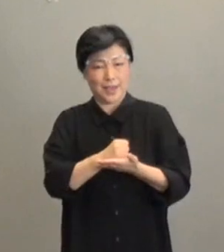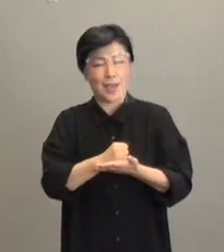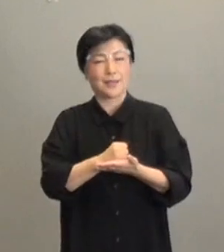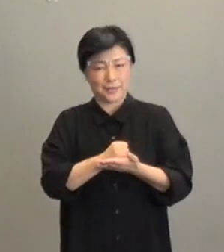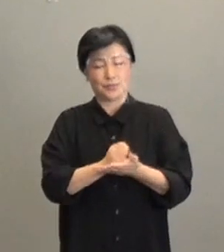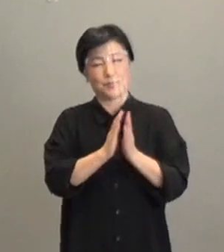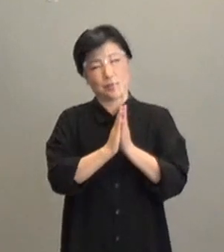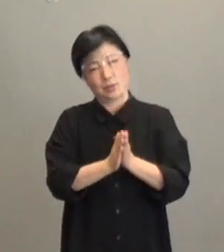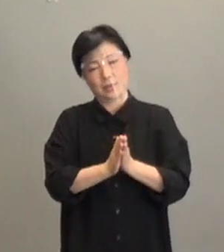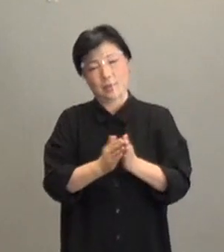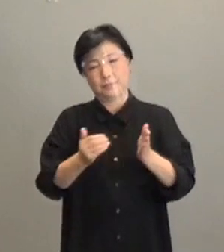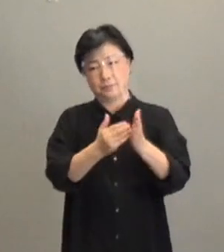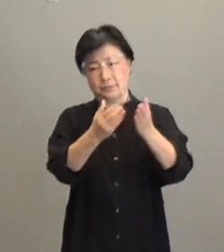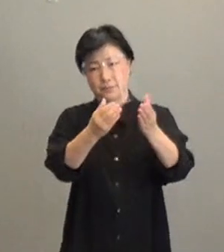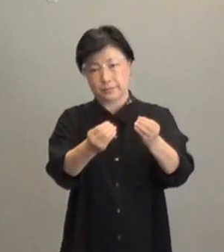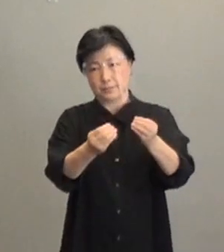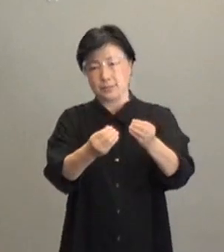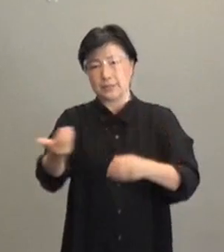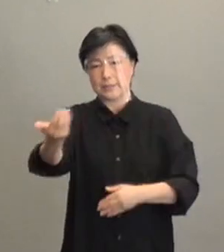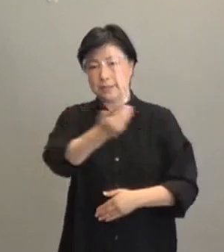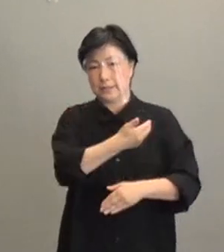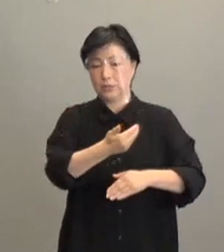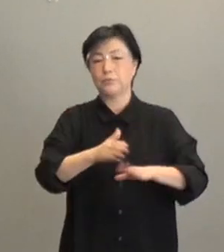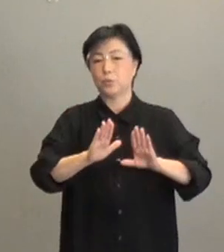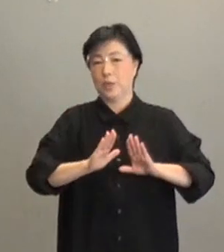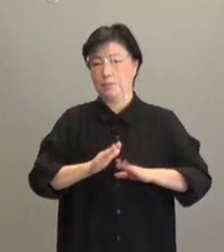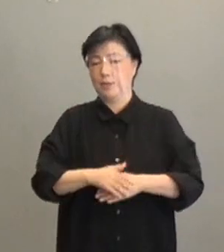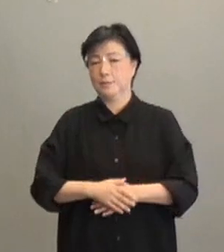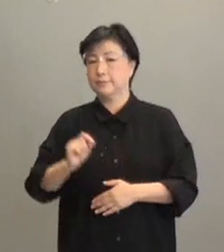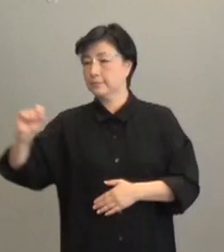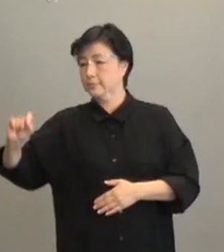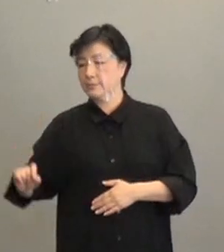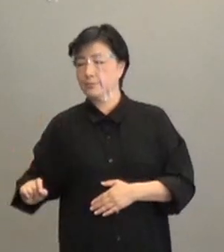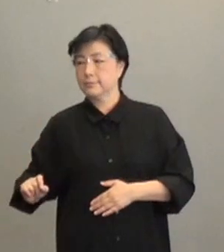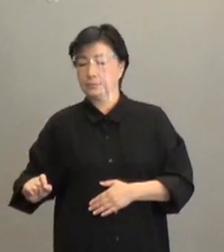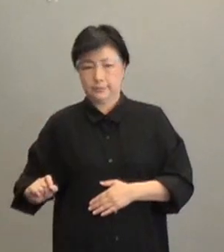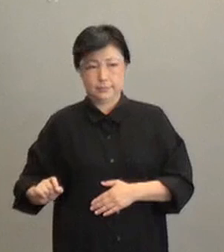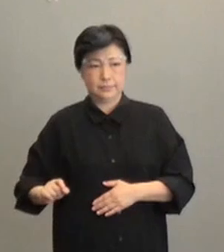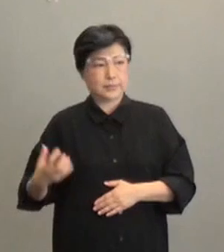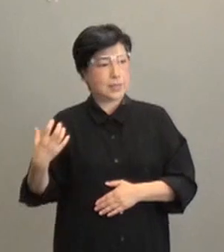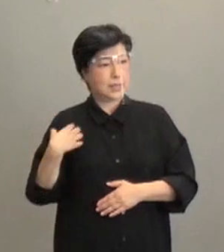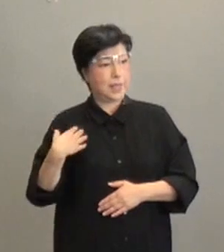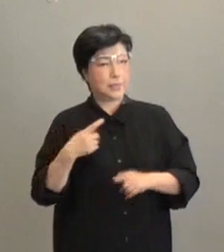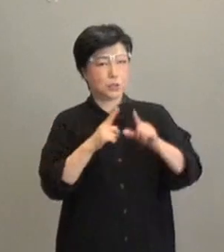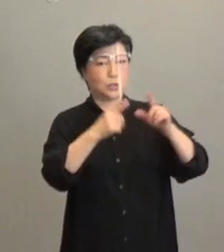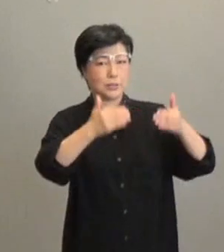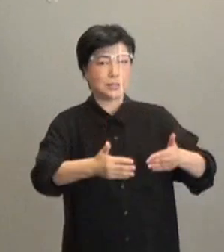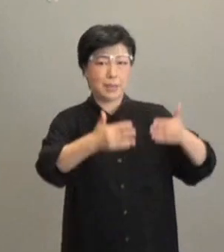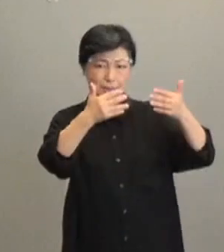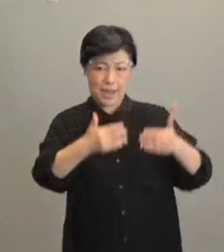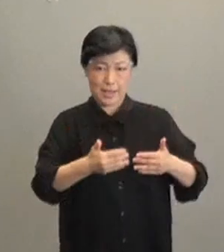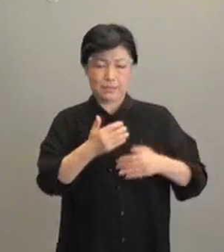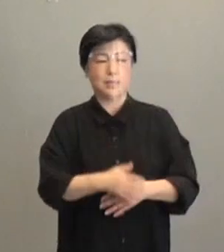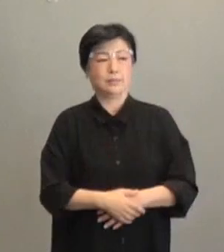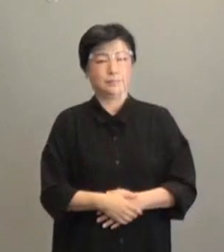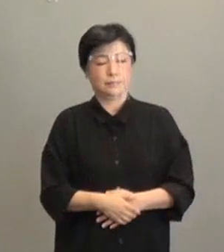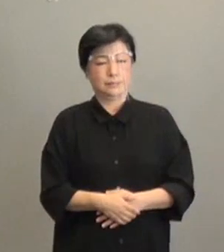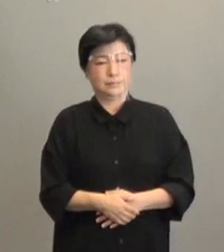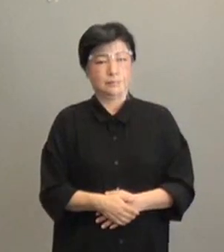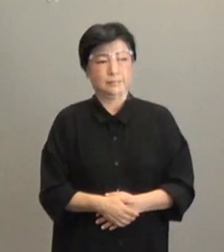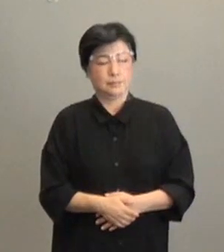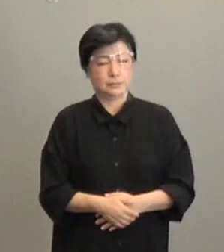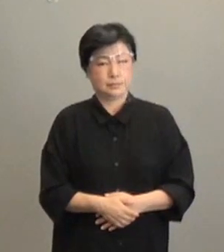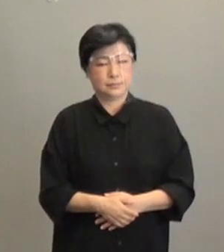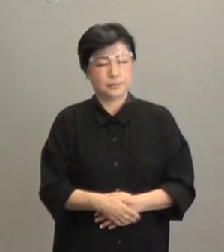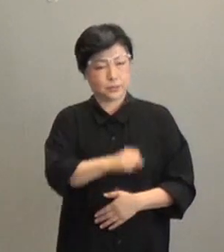。私からは以上です。それでは質問をお受けをいたします。 では管理者の千葉テレビさんお願いします。 千葉テレビ福井